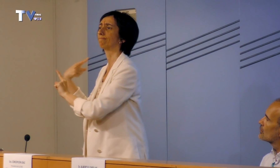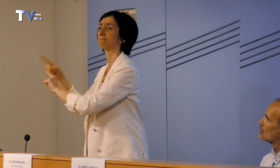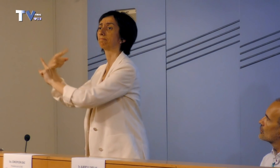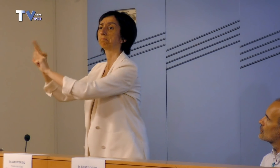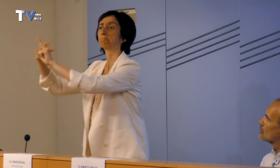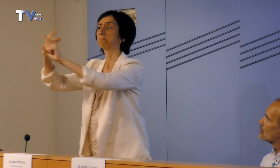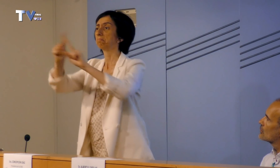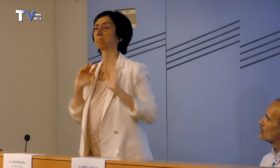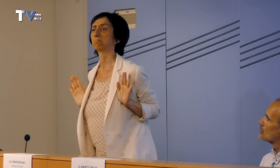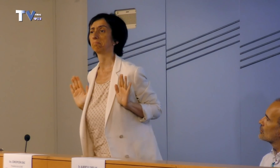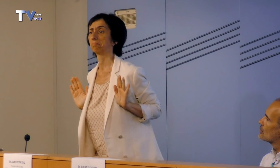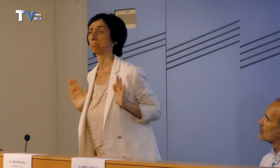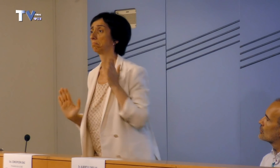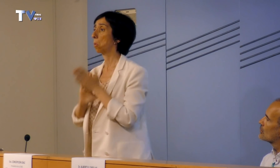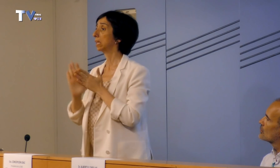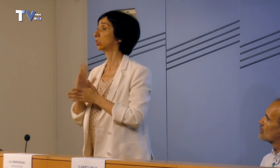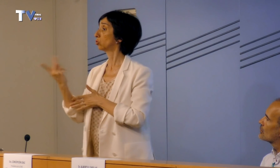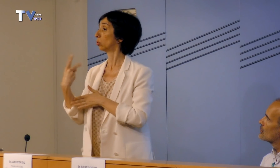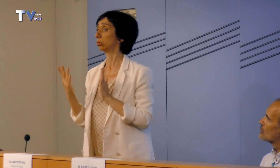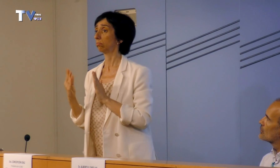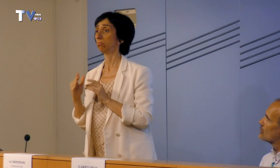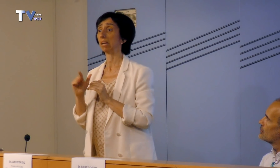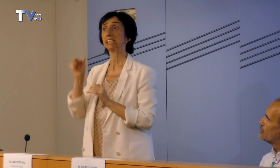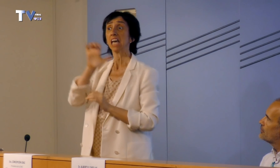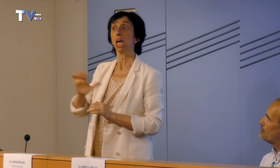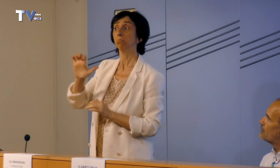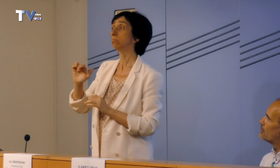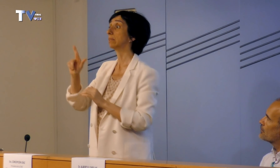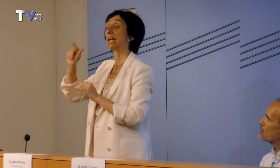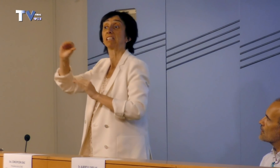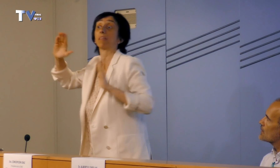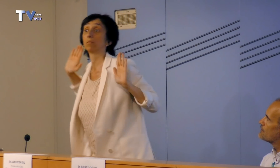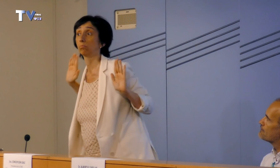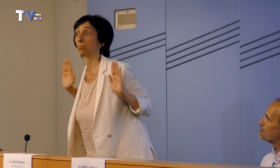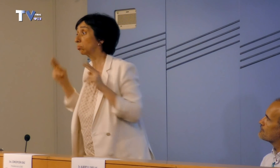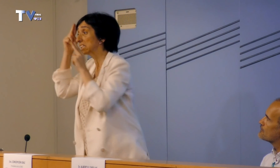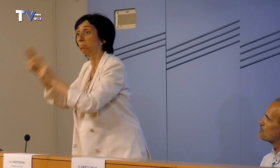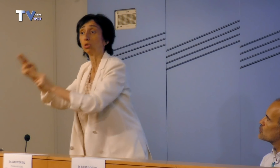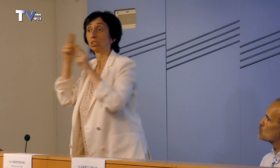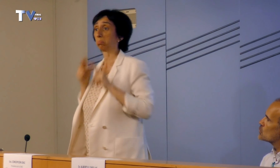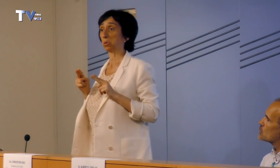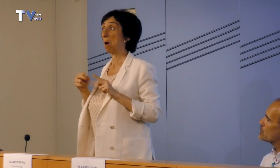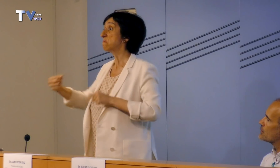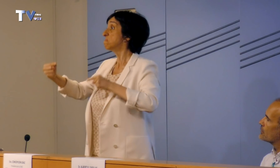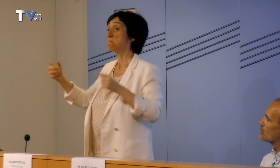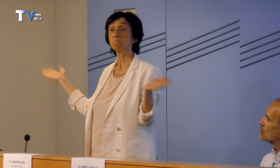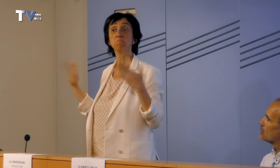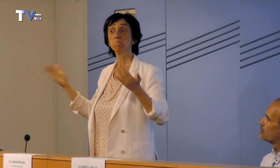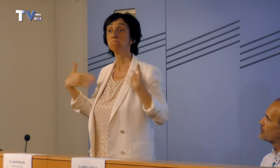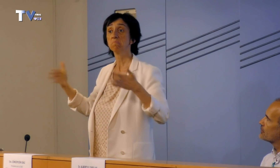entesa que hem tingut. Hem respectat sempre les diferències entre tots, també a nivell europeu, en referència a la llengua de signes catalana,